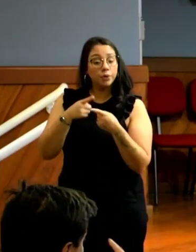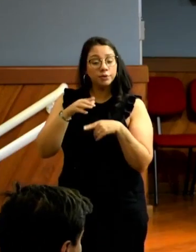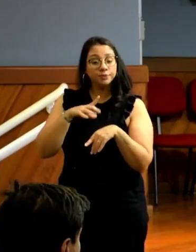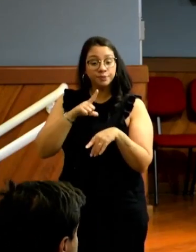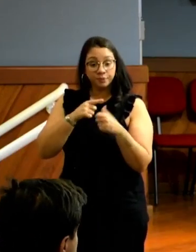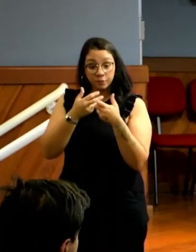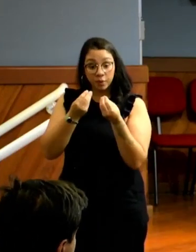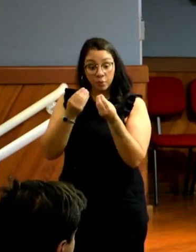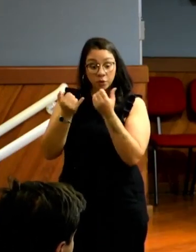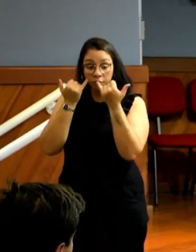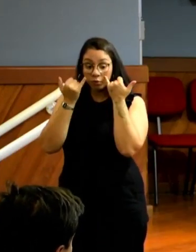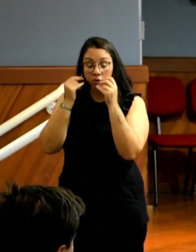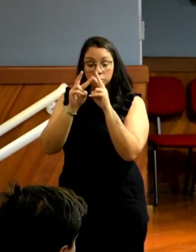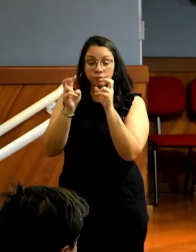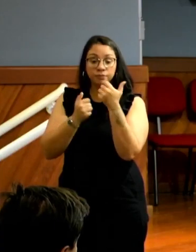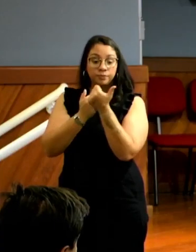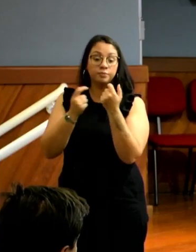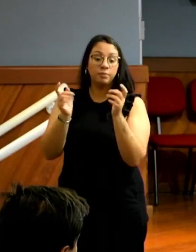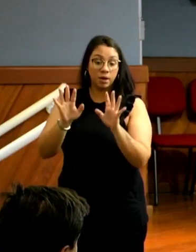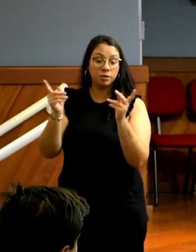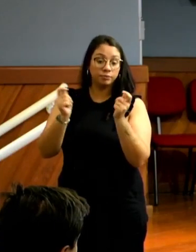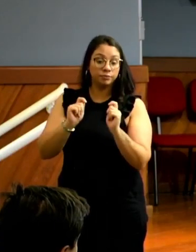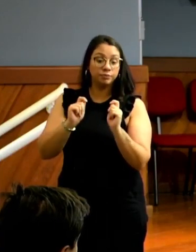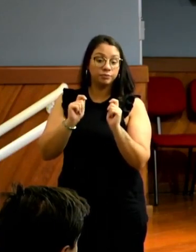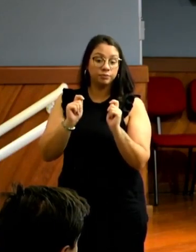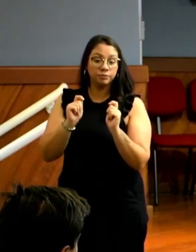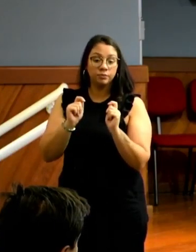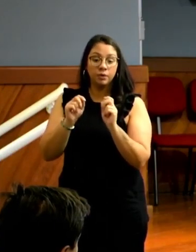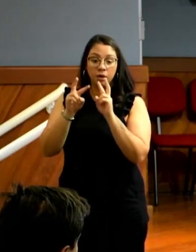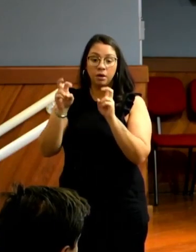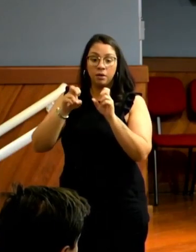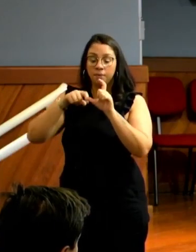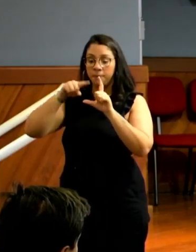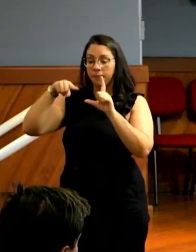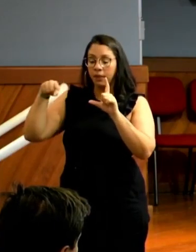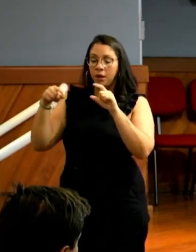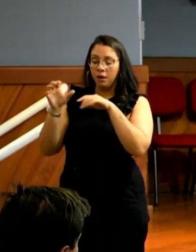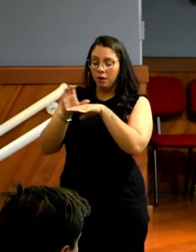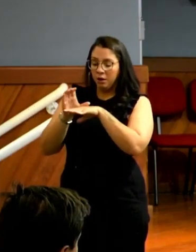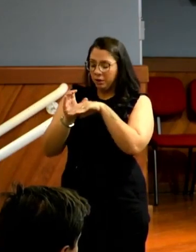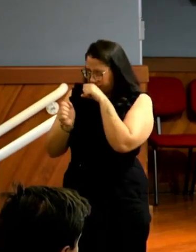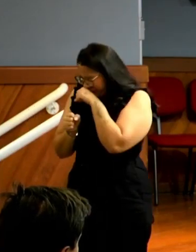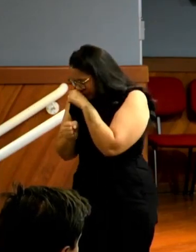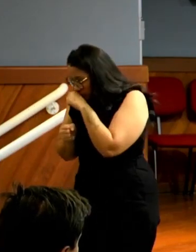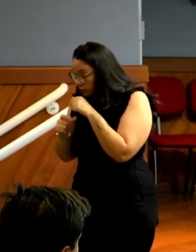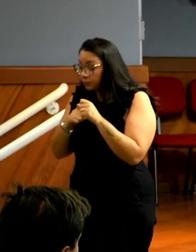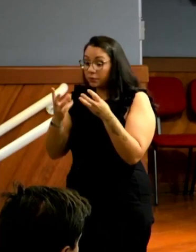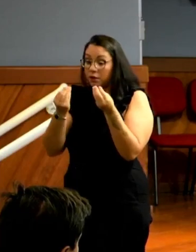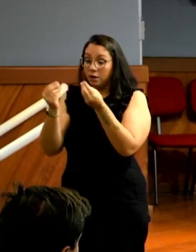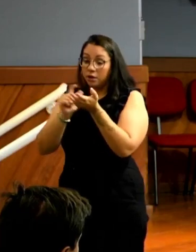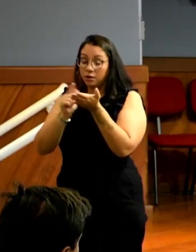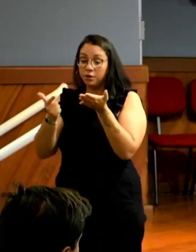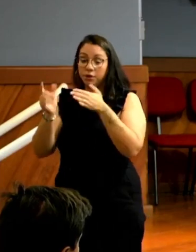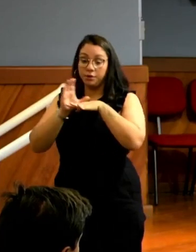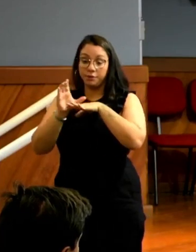o suporte. Mas existe a possibilidade de se fazer na escala de cinza, né? A gente vê muitos jornais digitalizados.